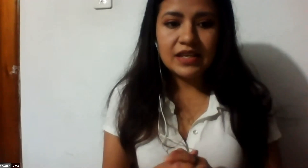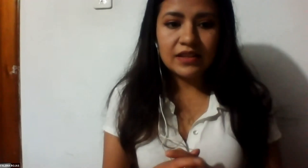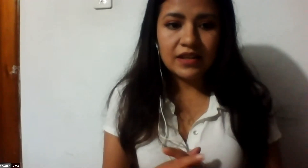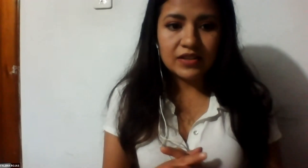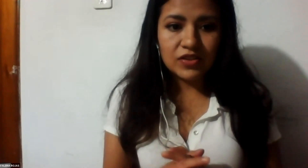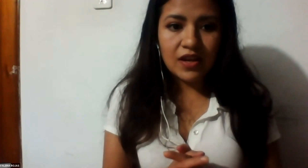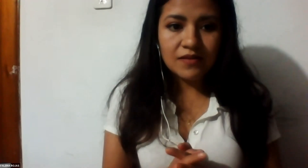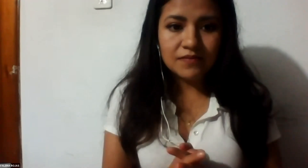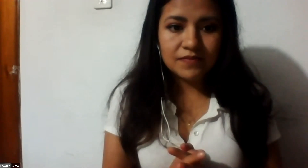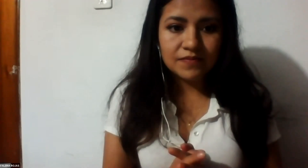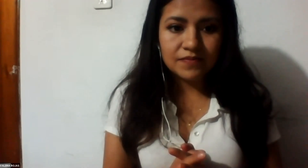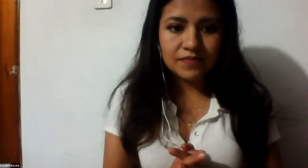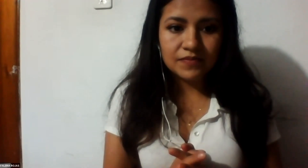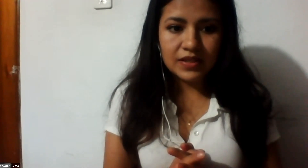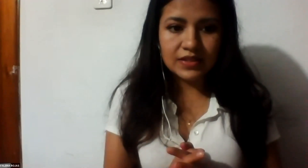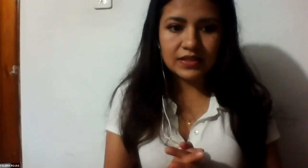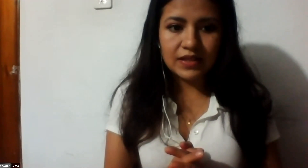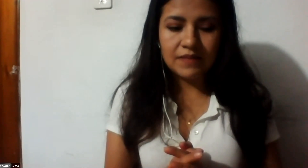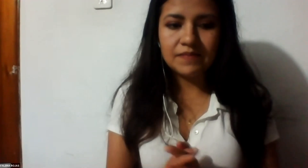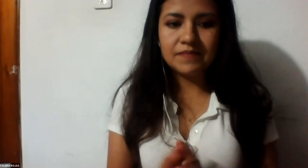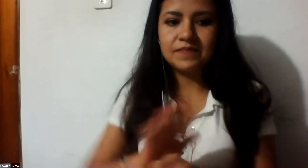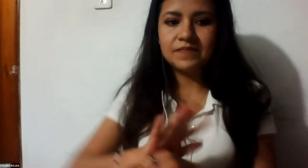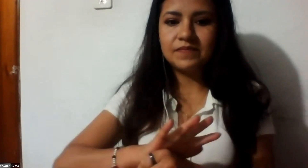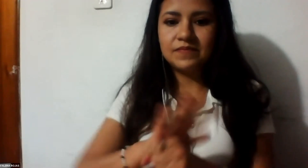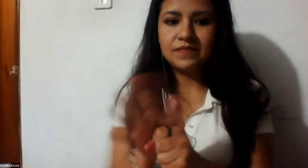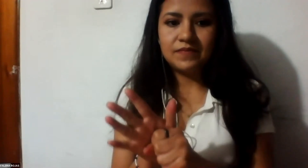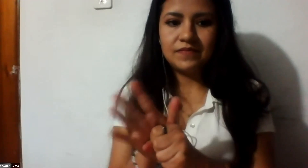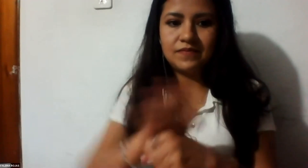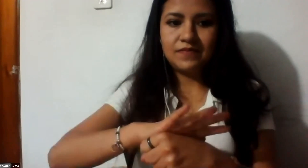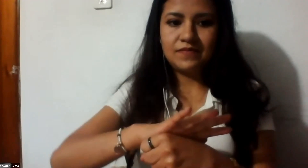La seña internacional es esta.